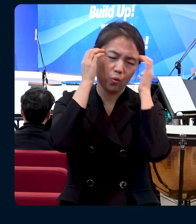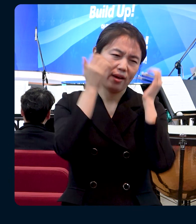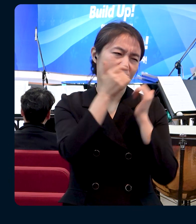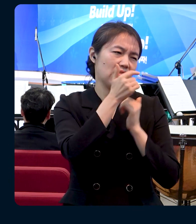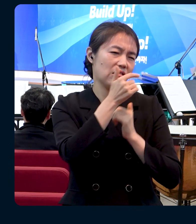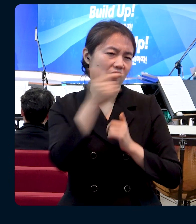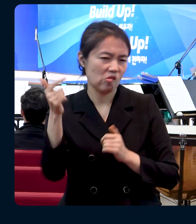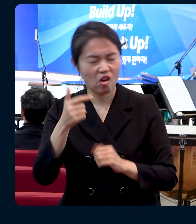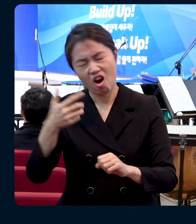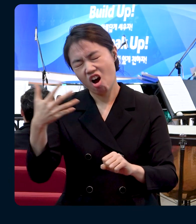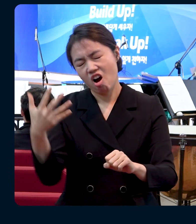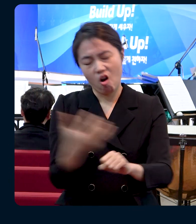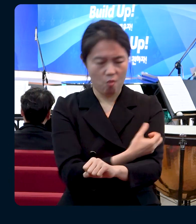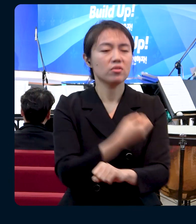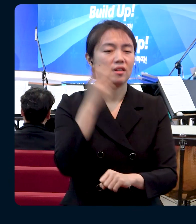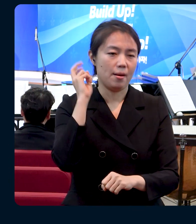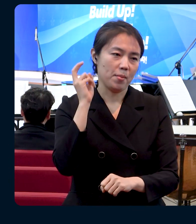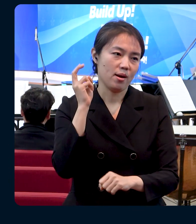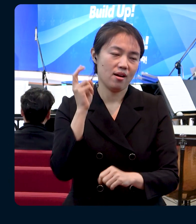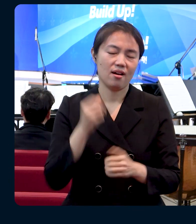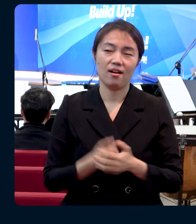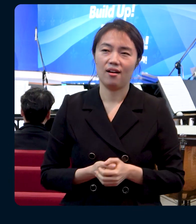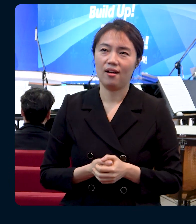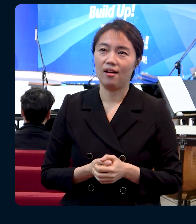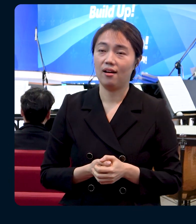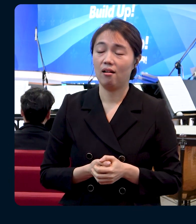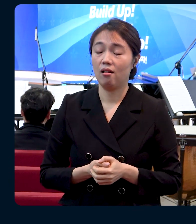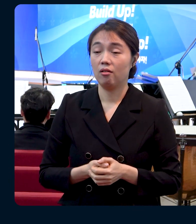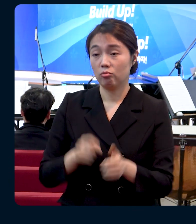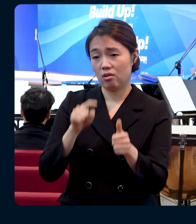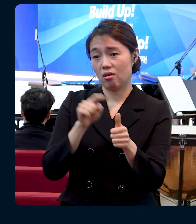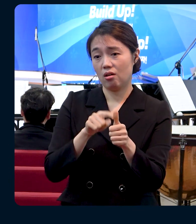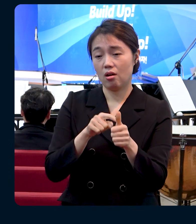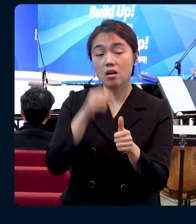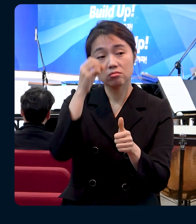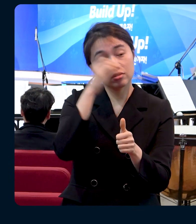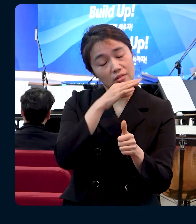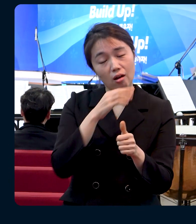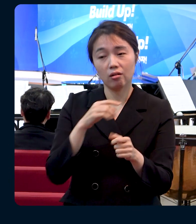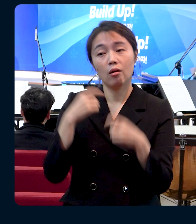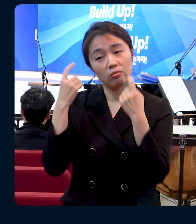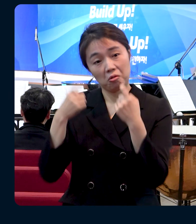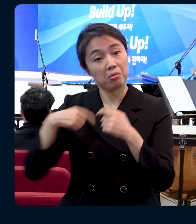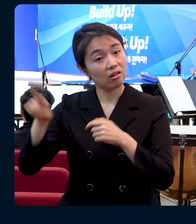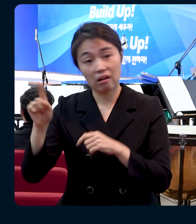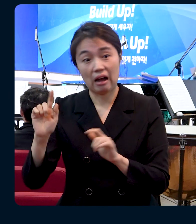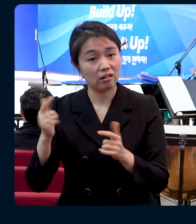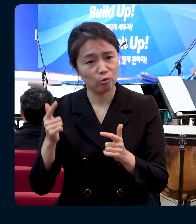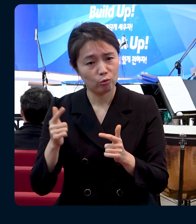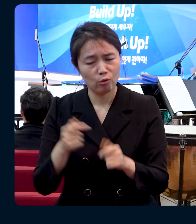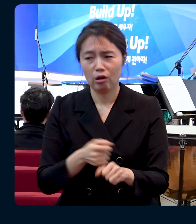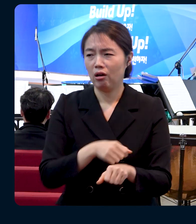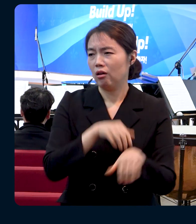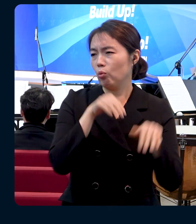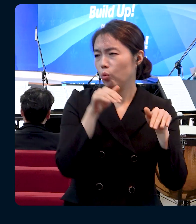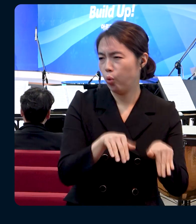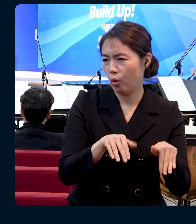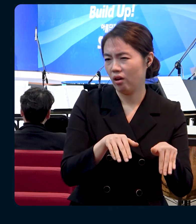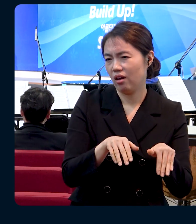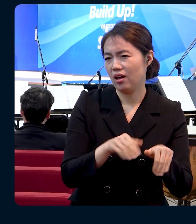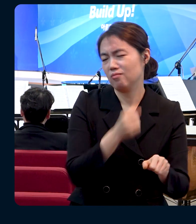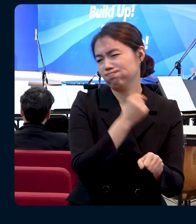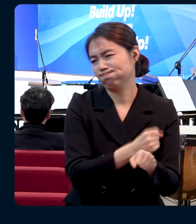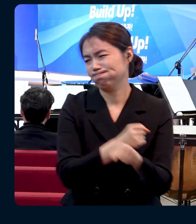초월할 정도일 것이다. 그런데 더군다나 그냥 간 것도 아니고 뭐예요? 노예로 팔려간 거 아닙니까?